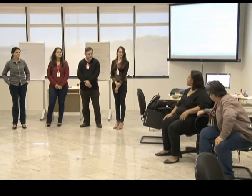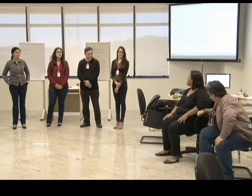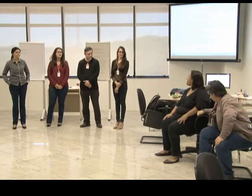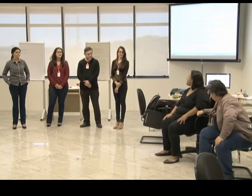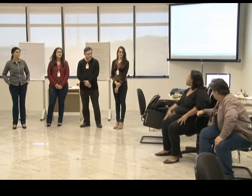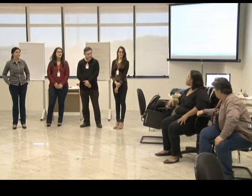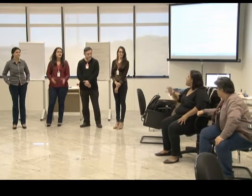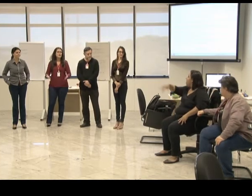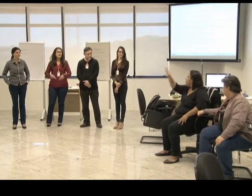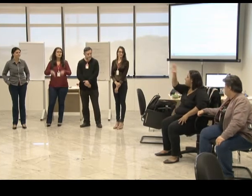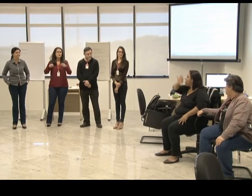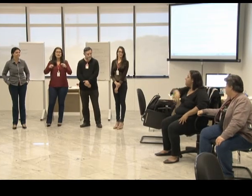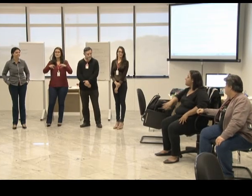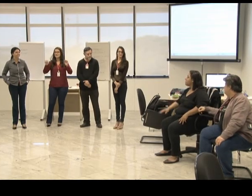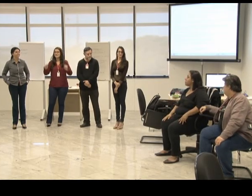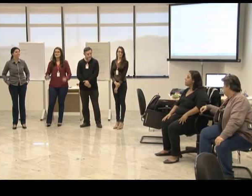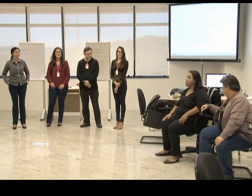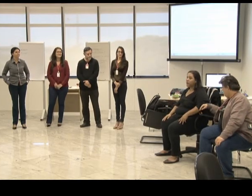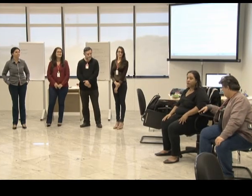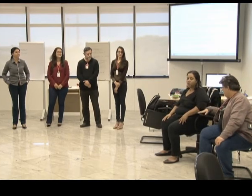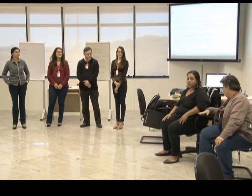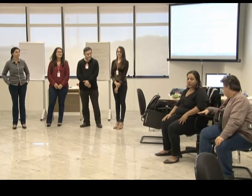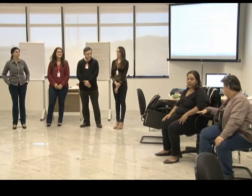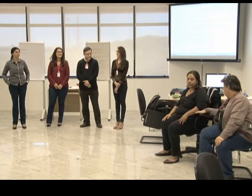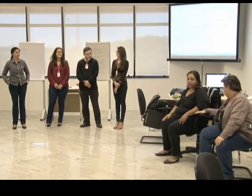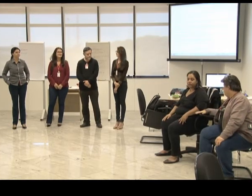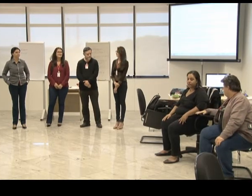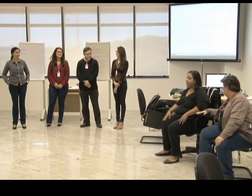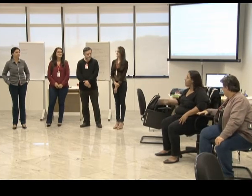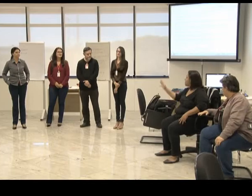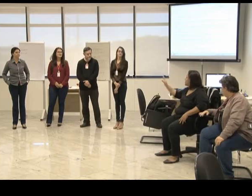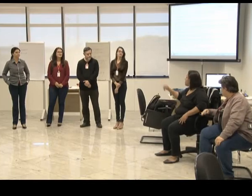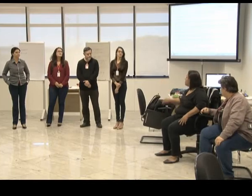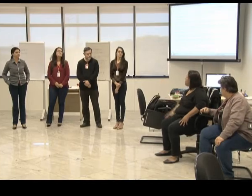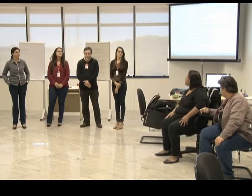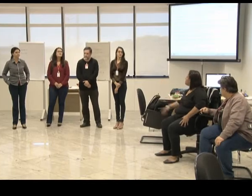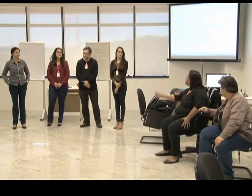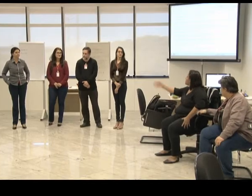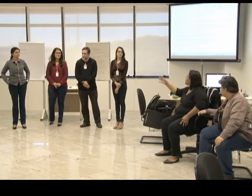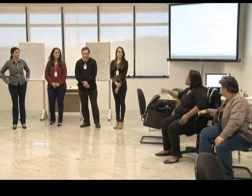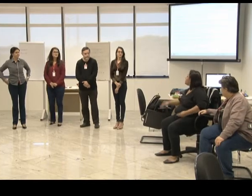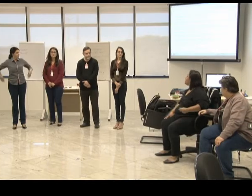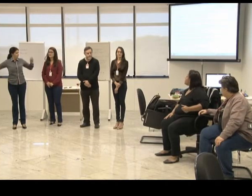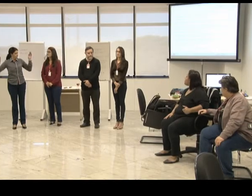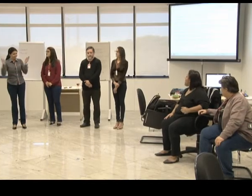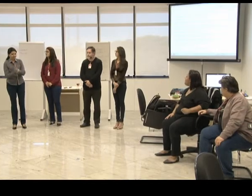Mas ele roda o Brasil todo. Como é que é o nome dele? Depois eu mostro a foto. Vamos lá?